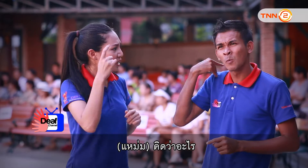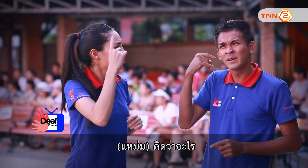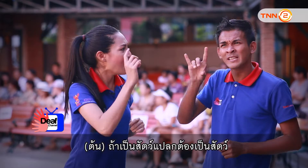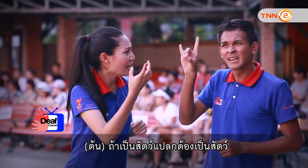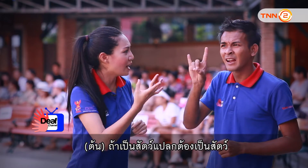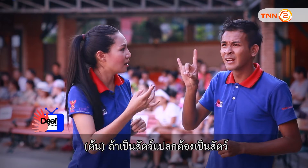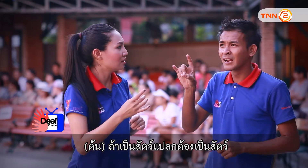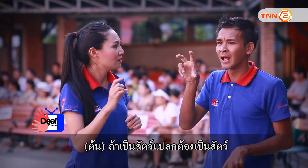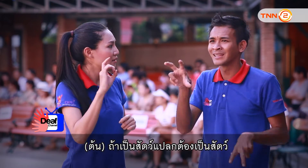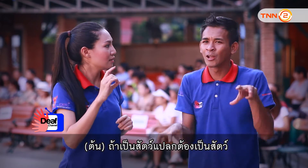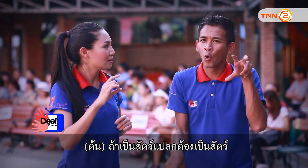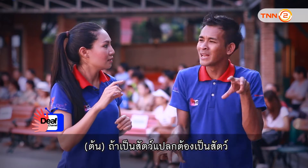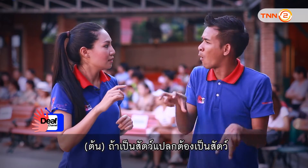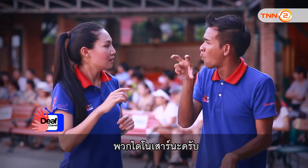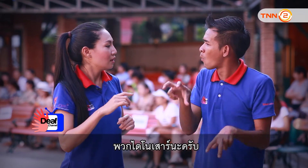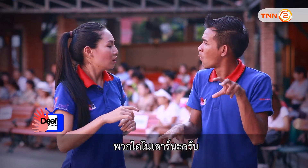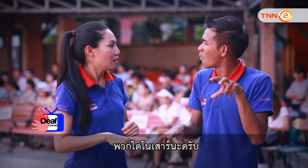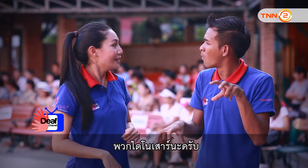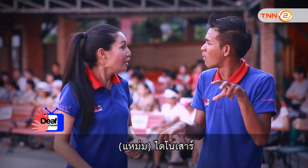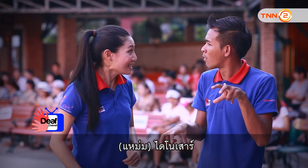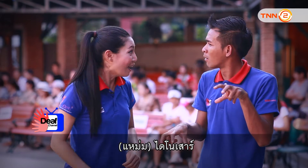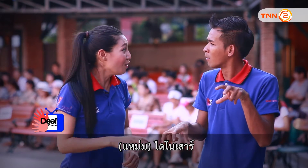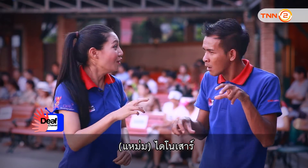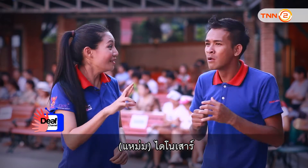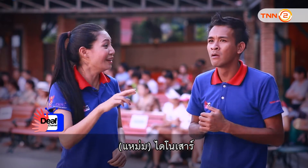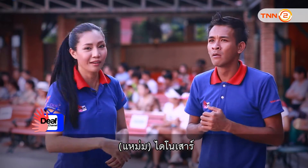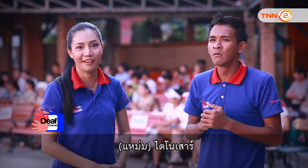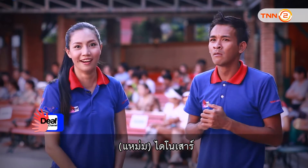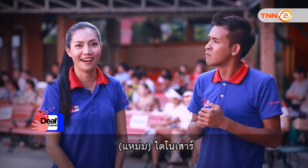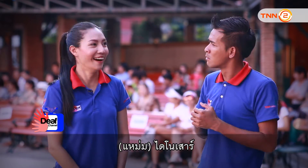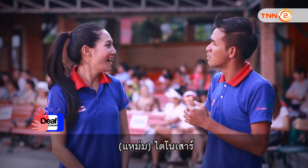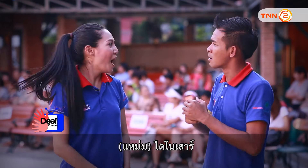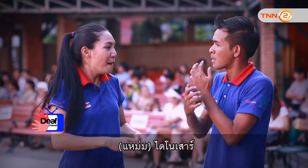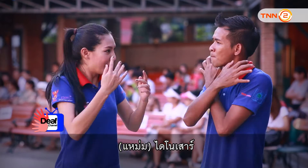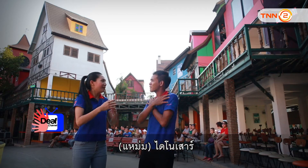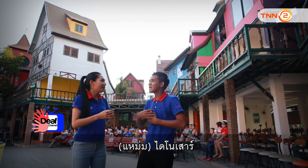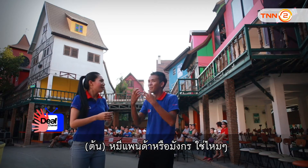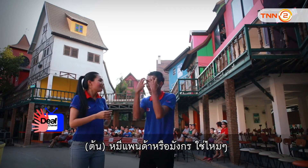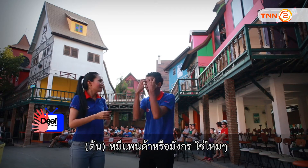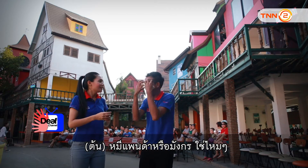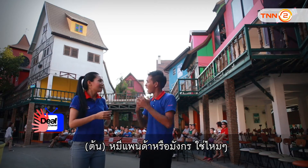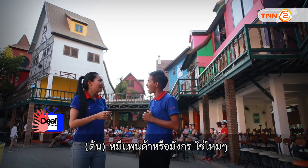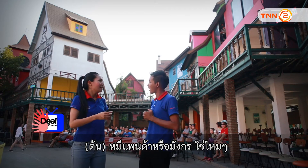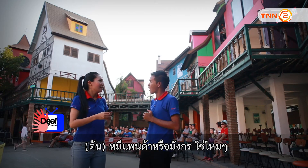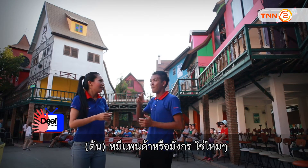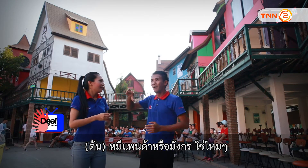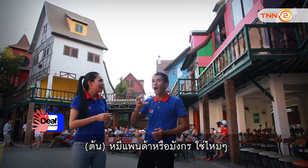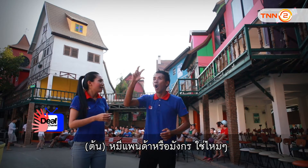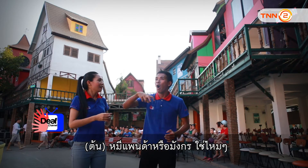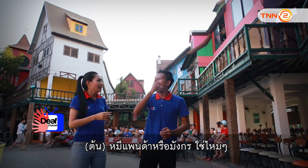ถ ้ าเป็นสัตว์แปลกต้องเป็นสัตว์พวกไดโนเสาร์นะครับ มัน หมีแพนด้าหรือมังกรใช่ไหมใช่